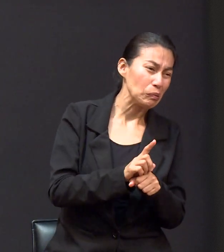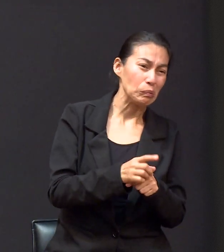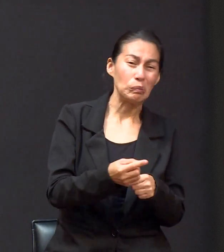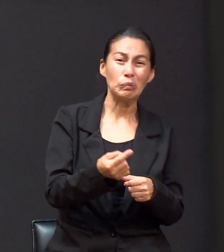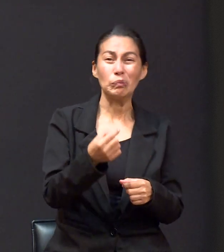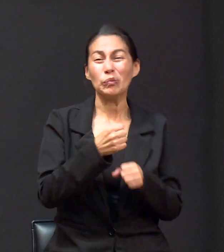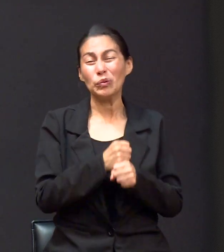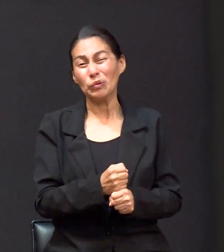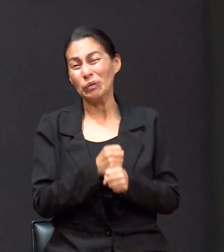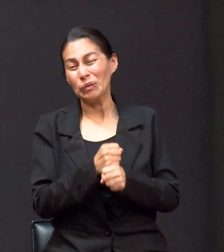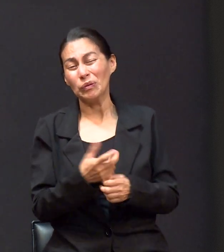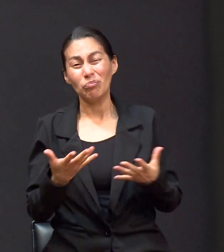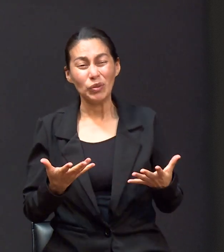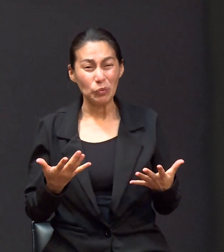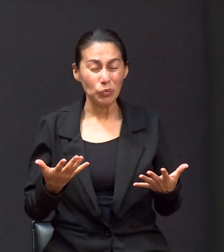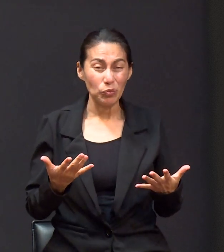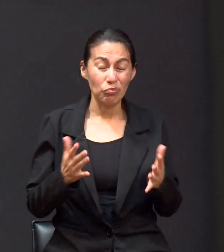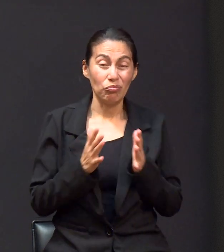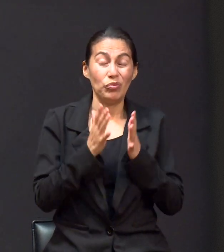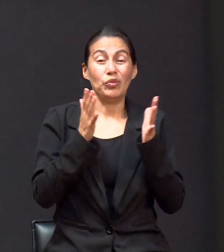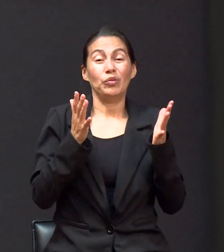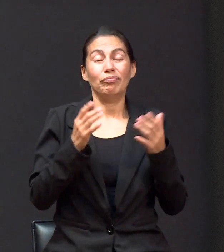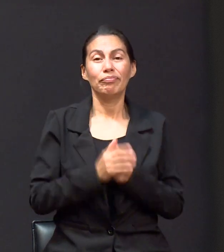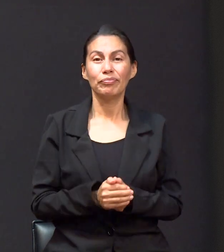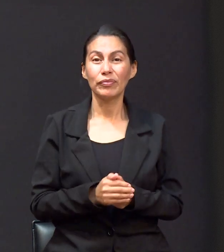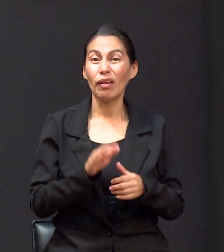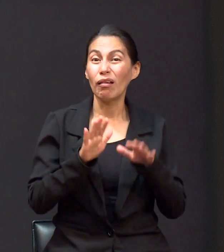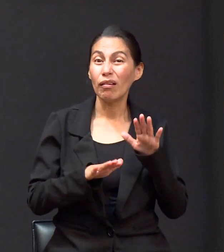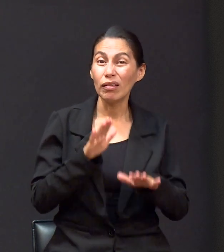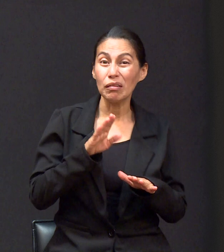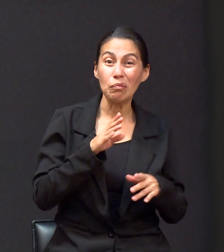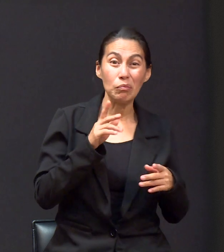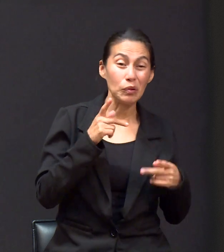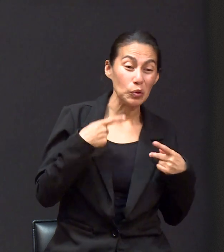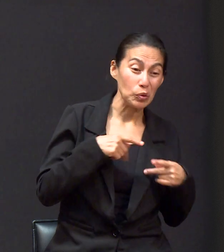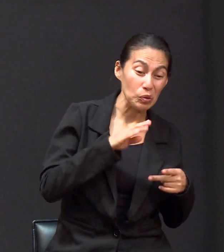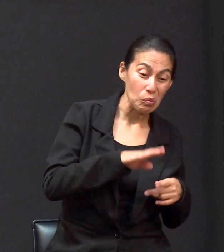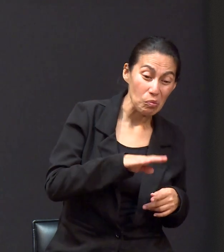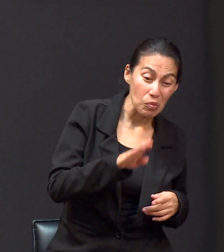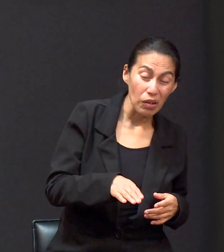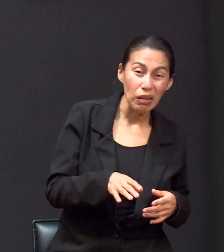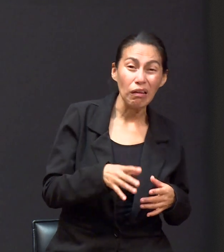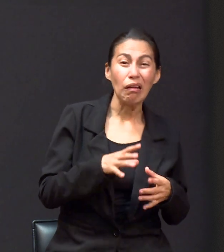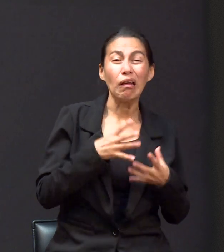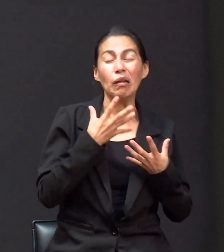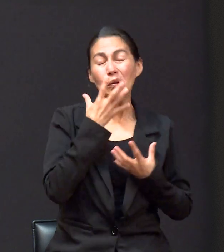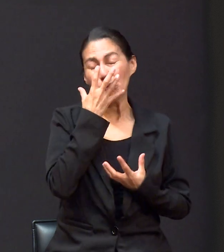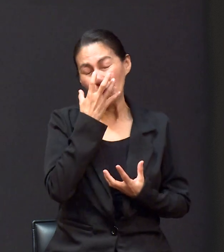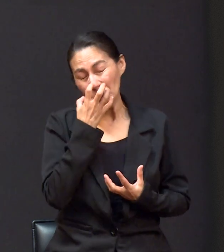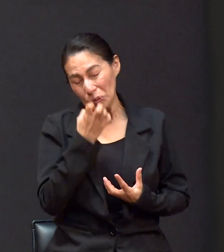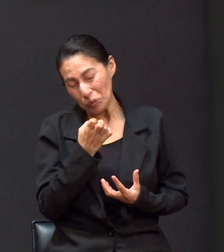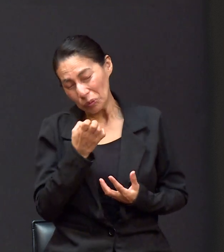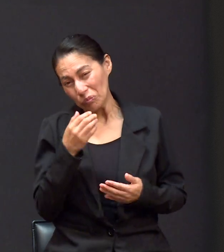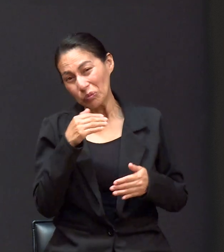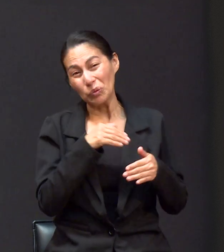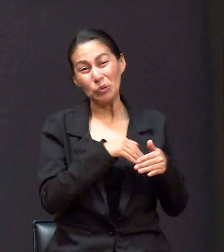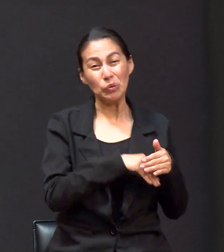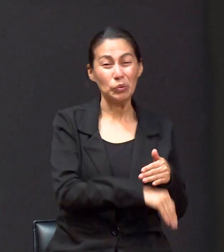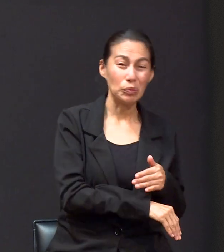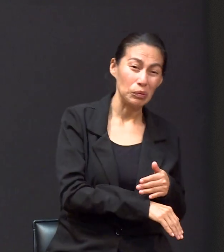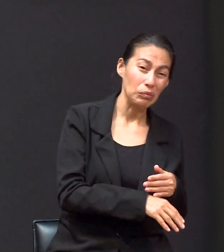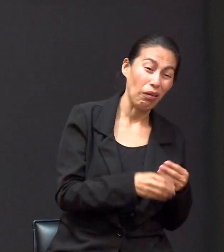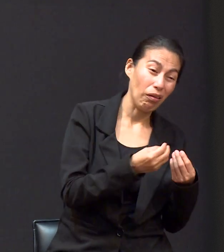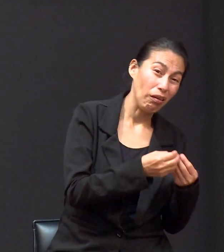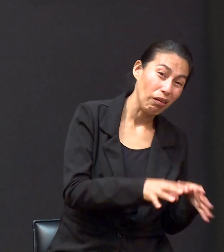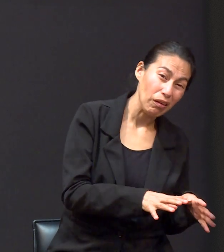tu vida? ¿Cómo le haces cuando tienes pérdidas? Cuando tienes desilusiones, fracasos,